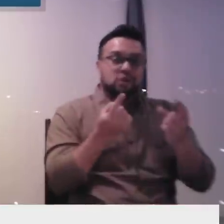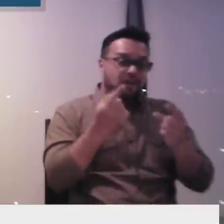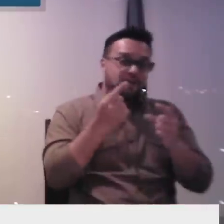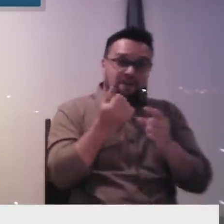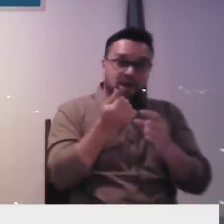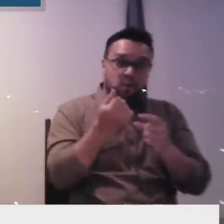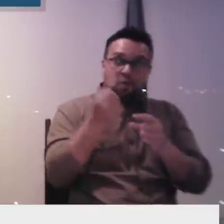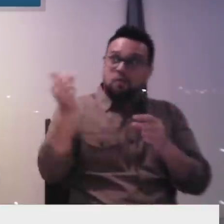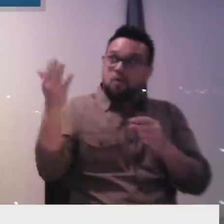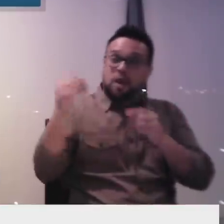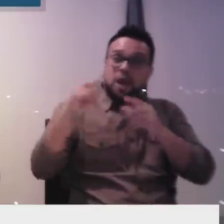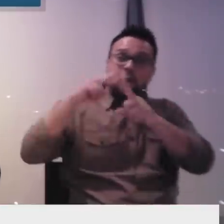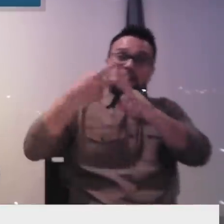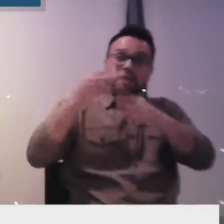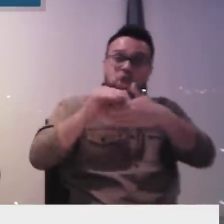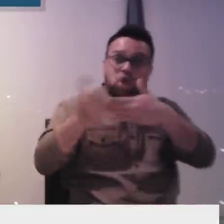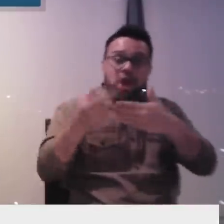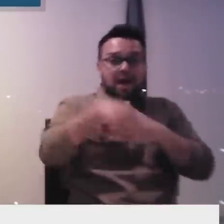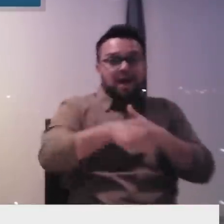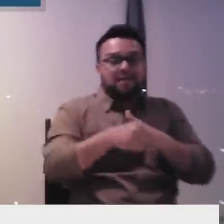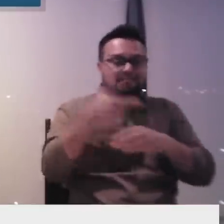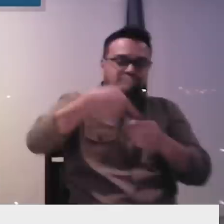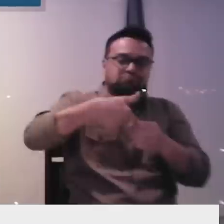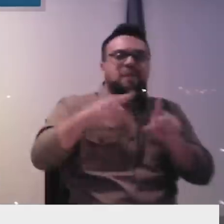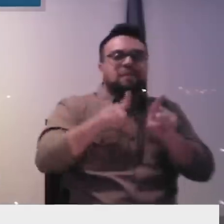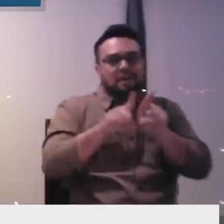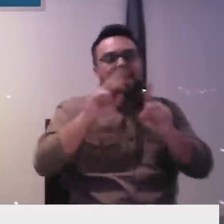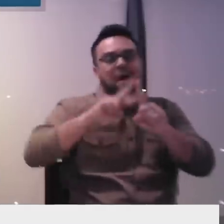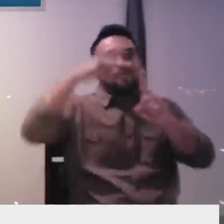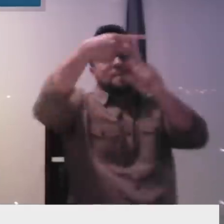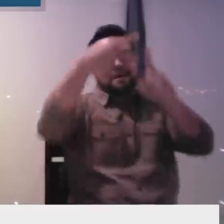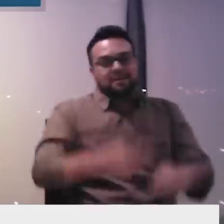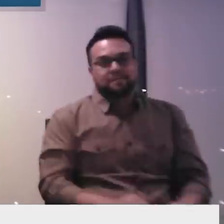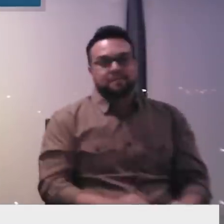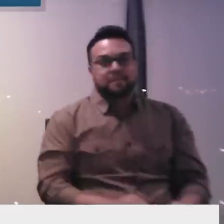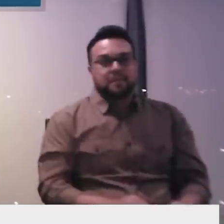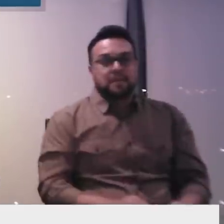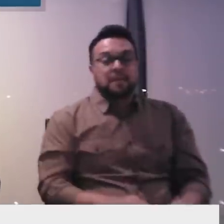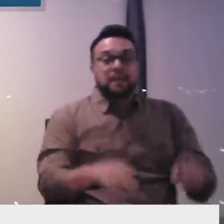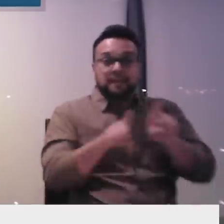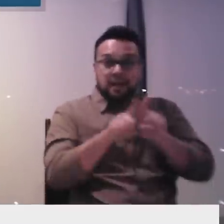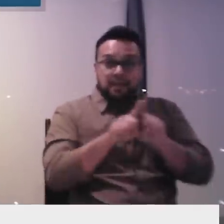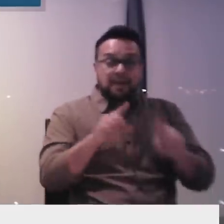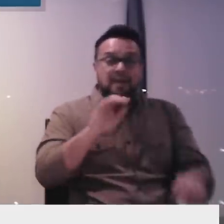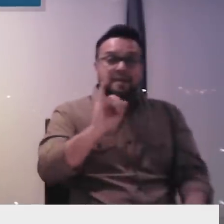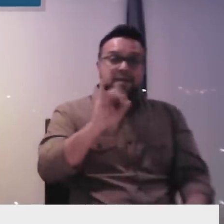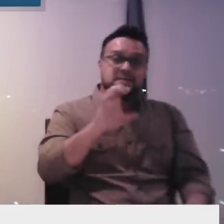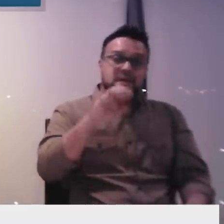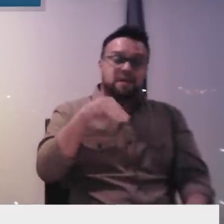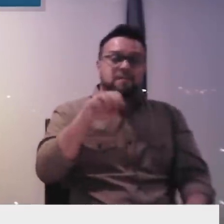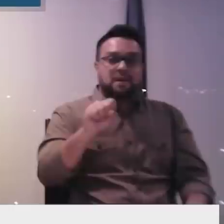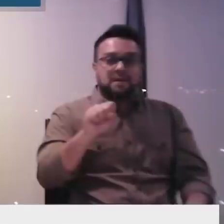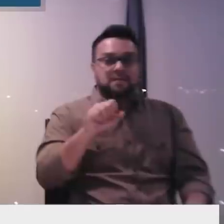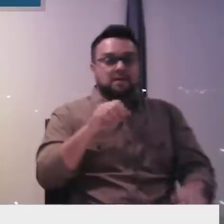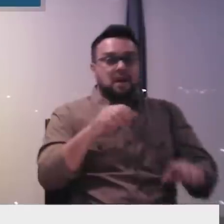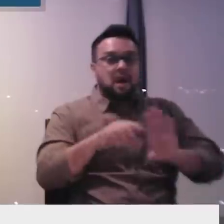combustível. Temos que buscar a solução para isso. Uma das coisas que impacta também é o ICMS. Apresentamos